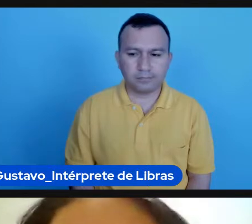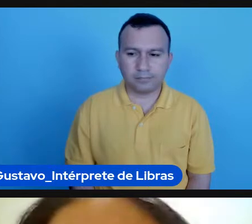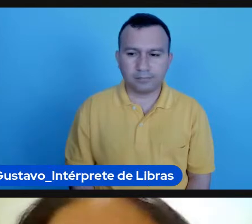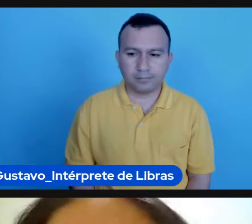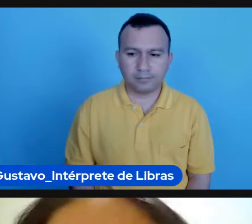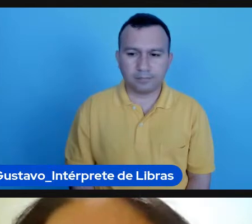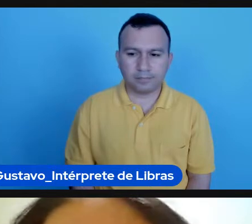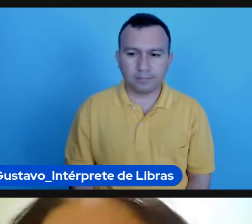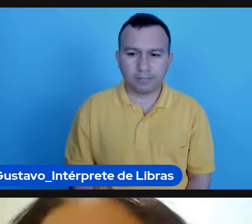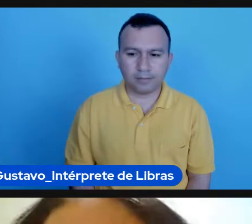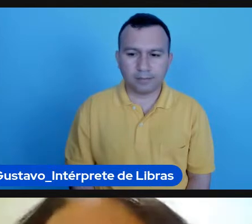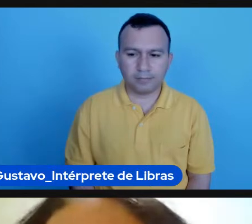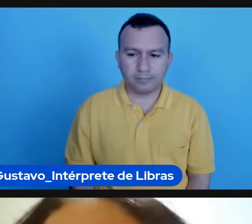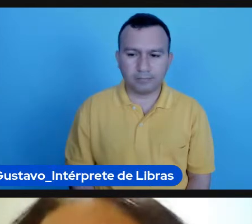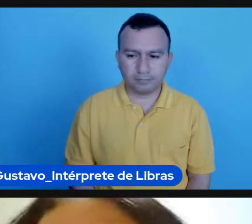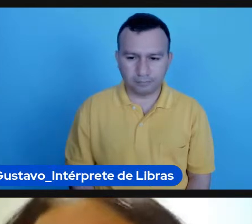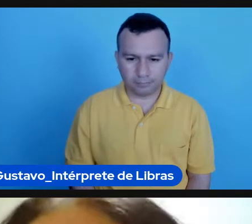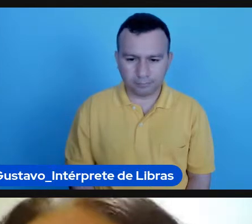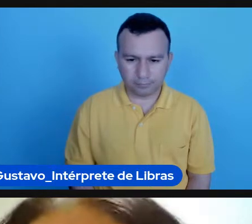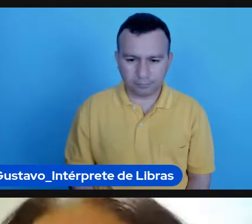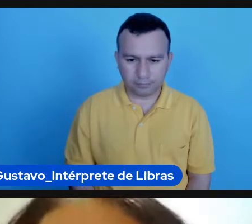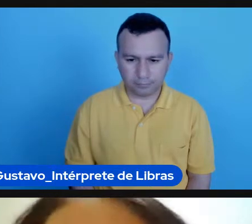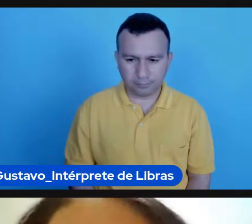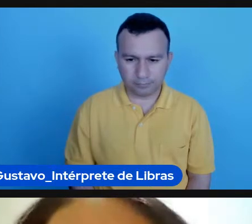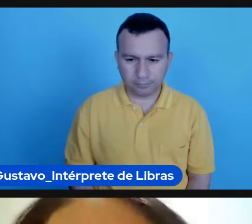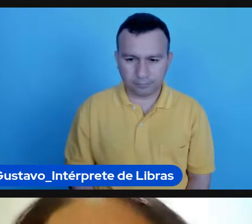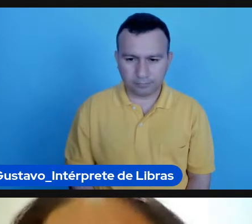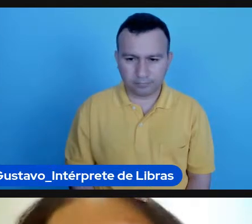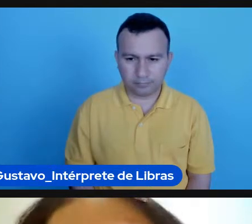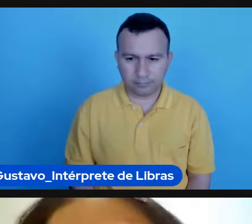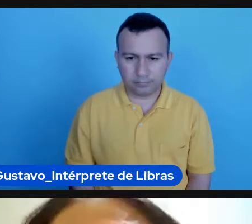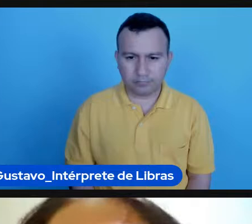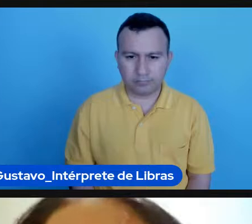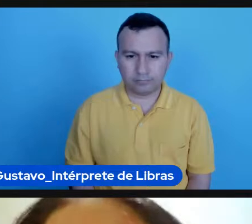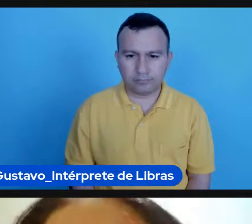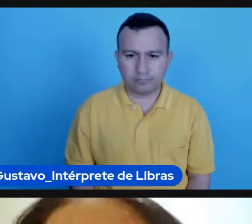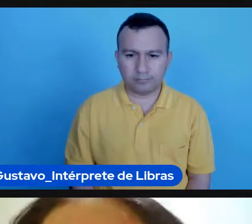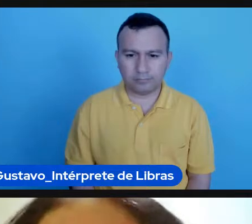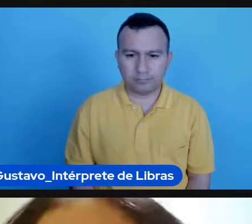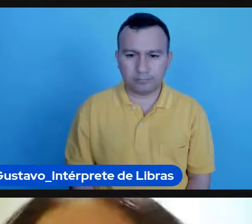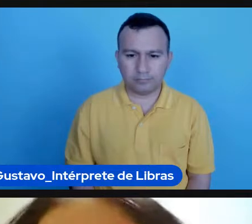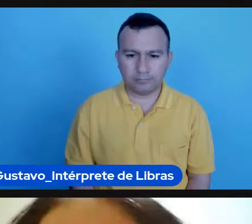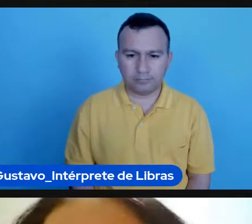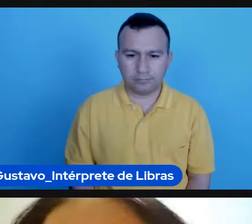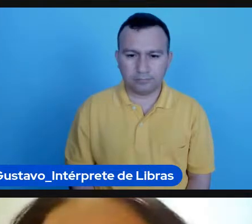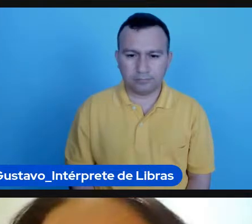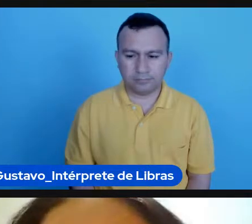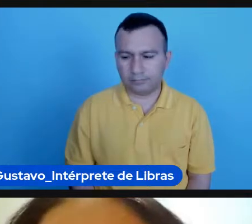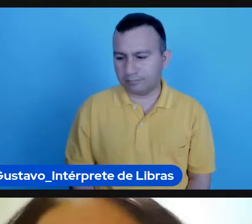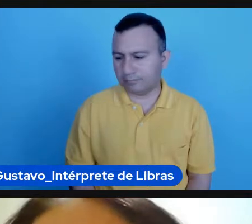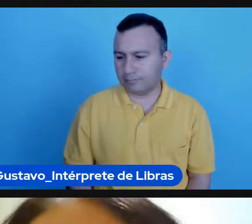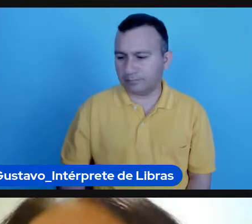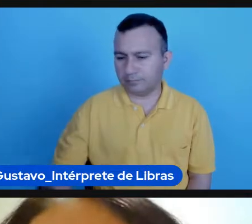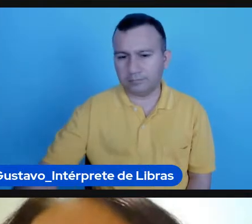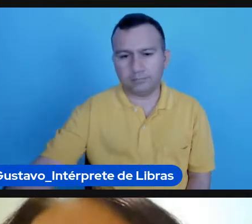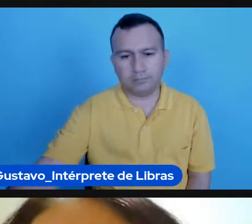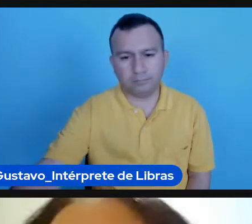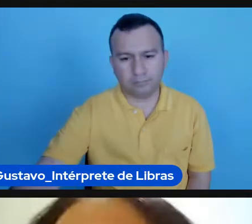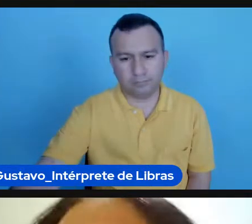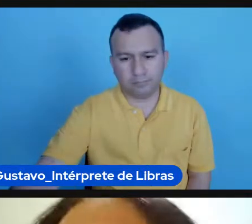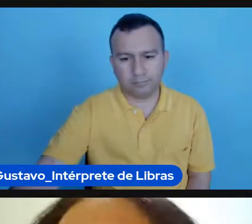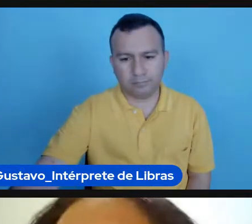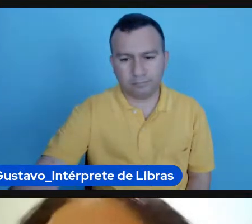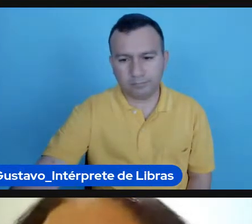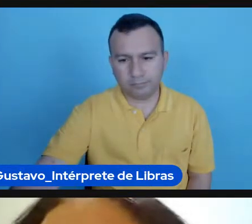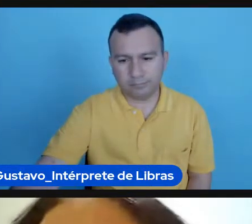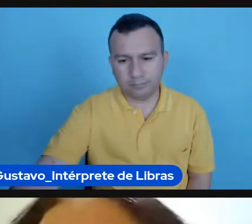de serem ainda derrubados. Né? Nós que trabalhamos com psicologia,